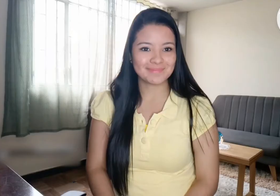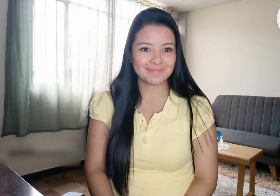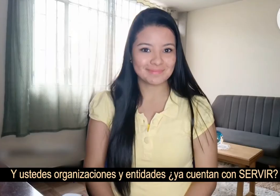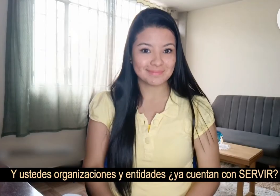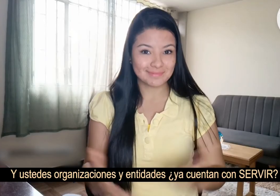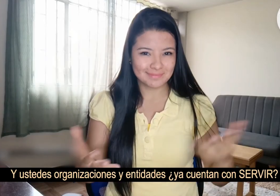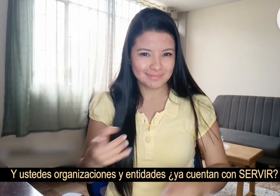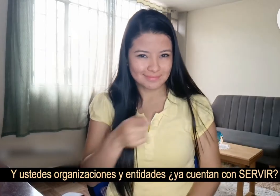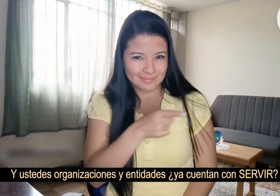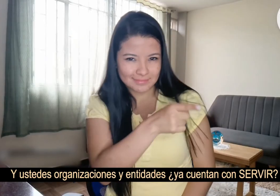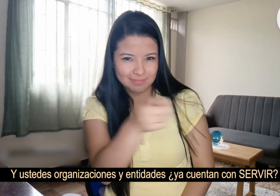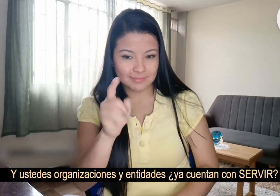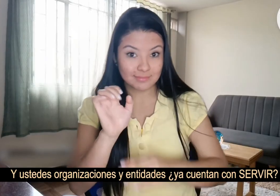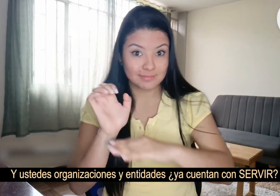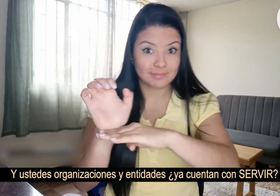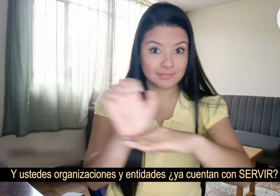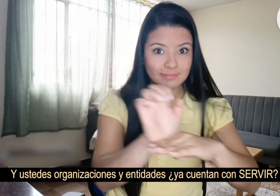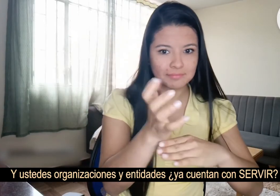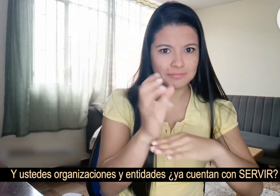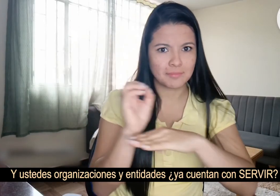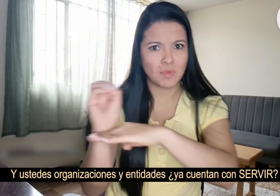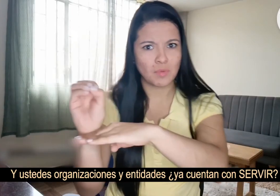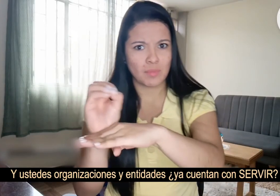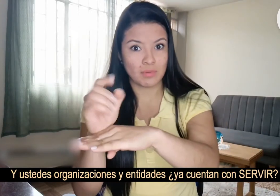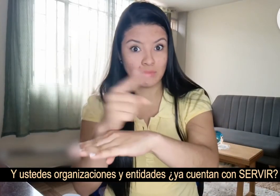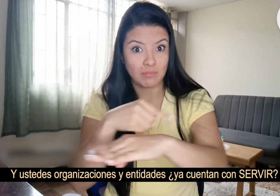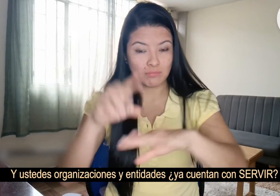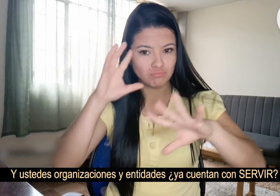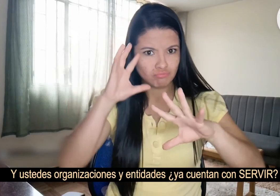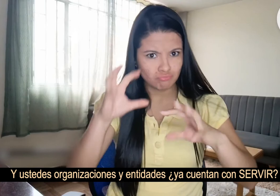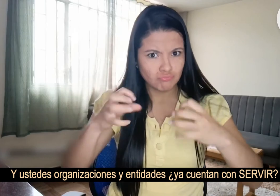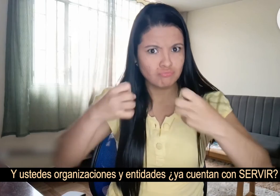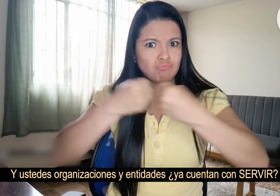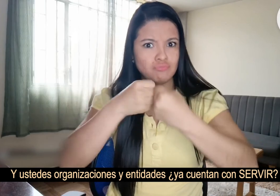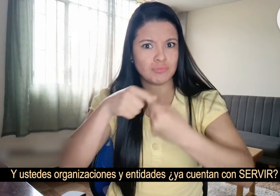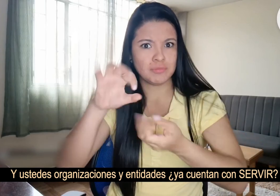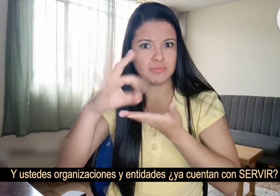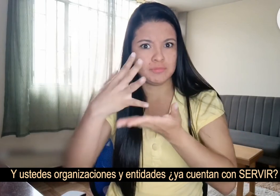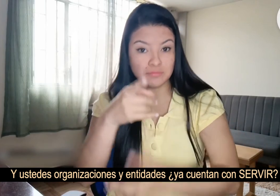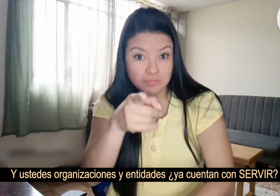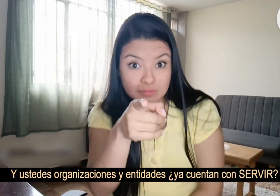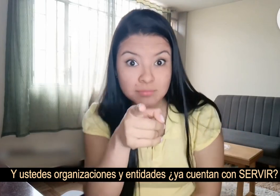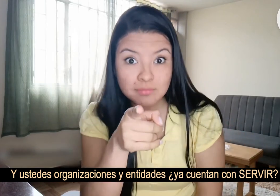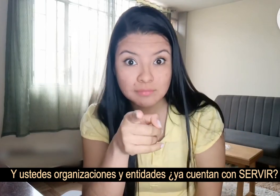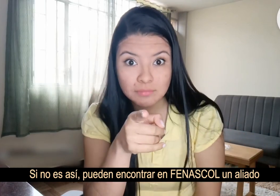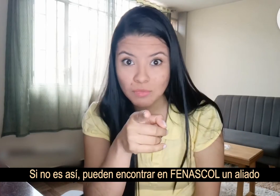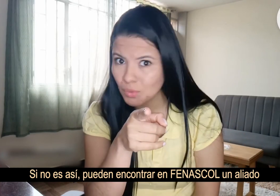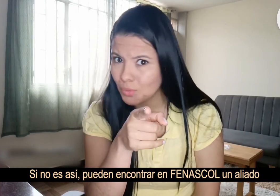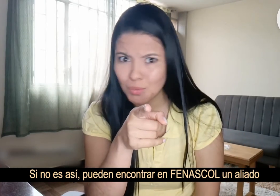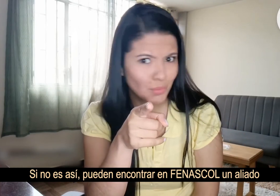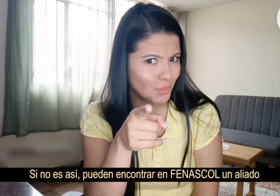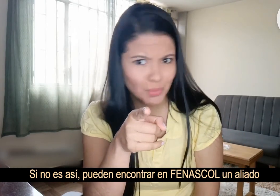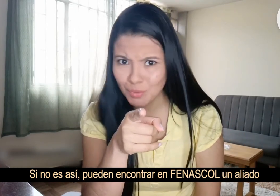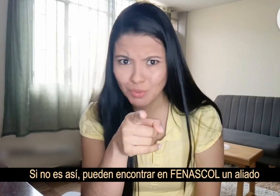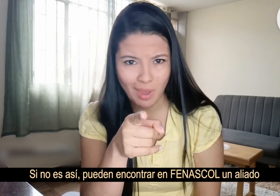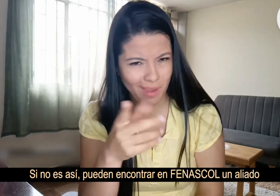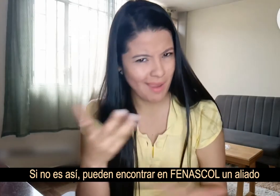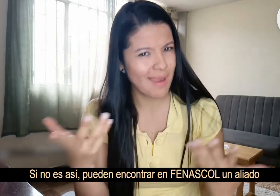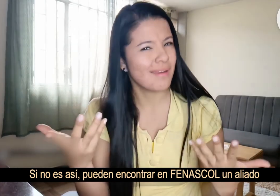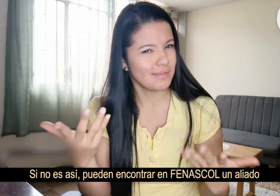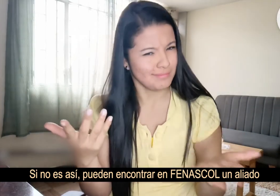¿Y ustedes, organizaciones y entidades ya cuentan con Servir? Si aún no es así,